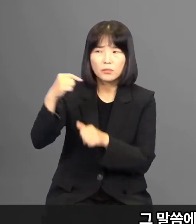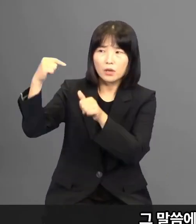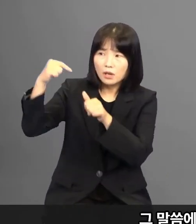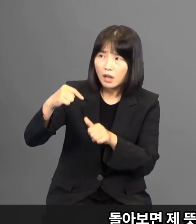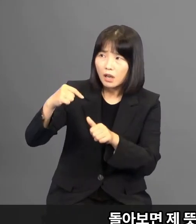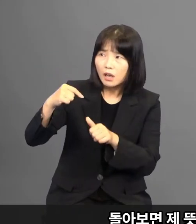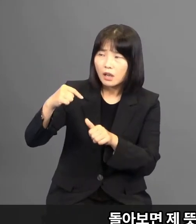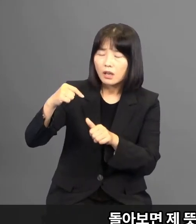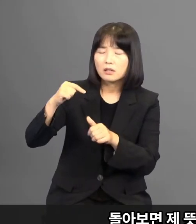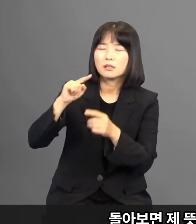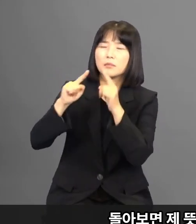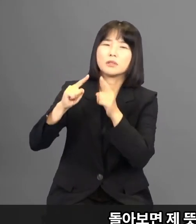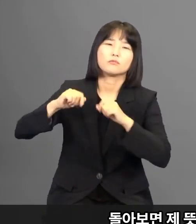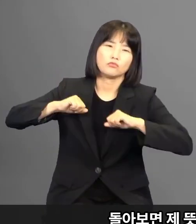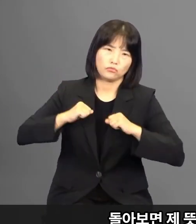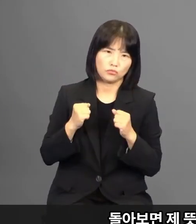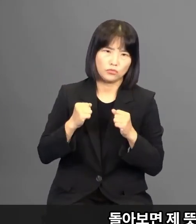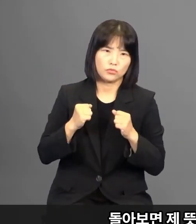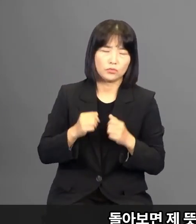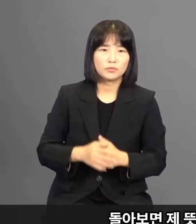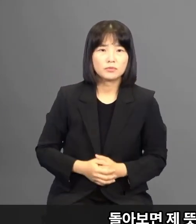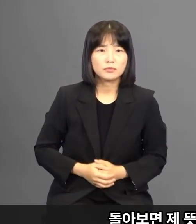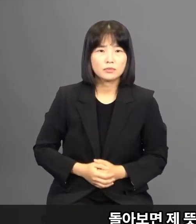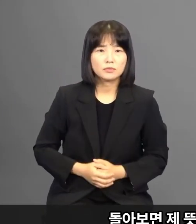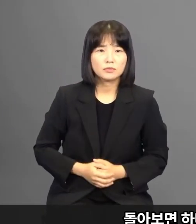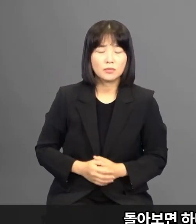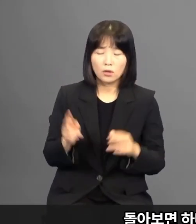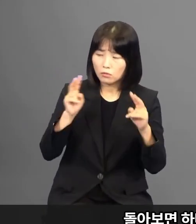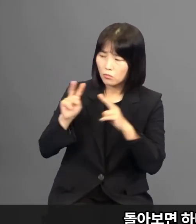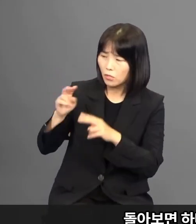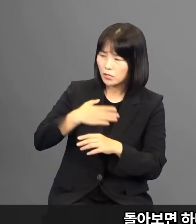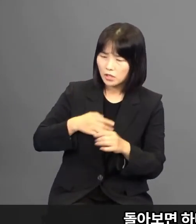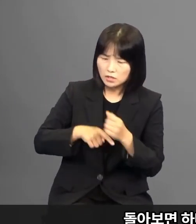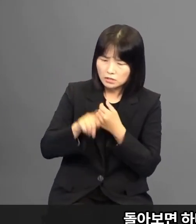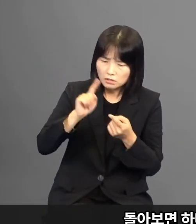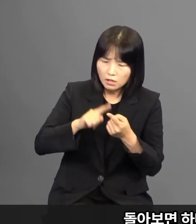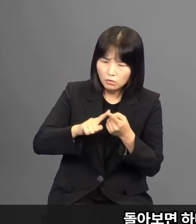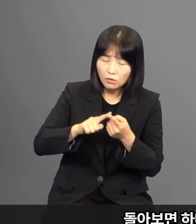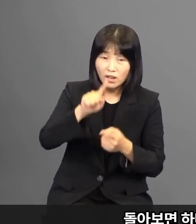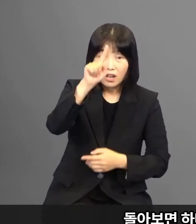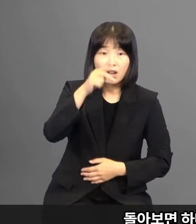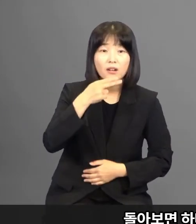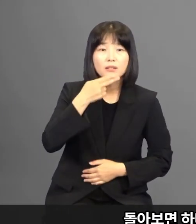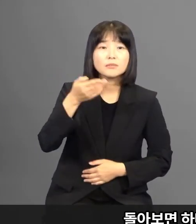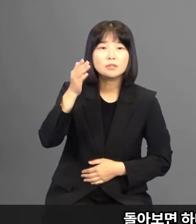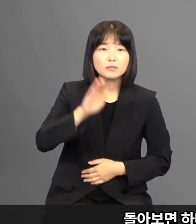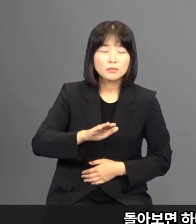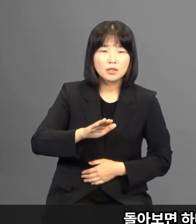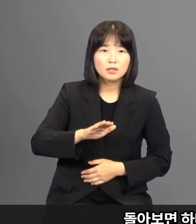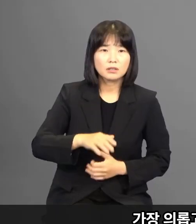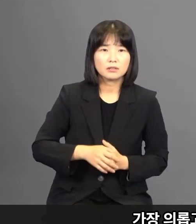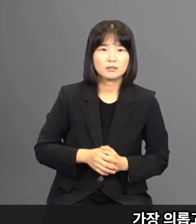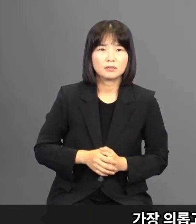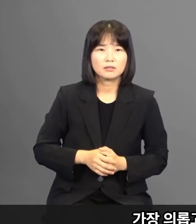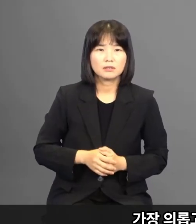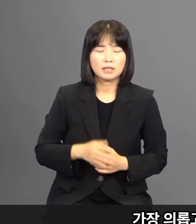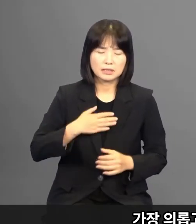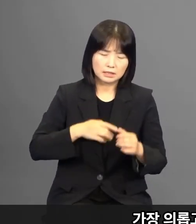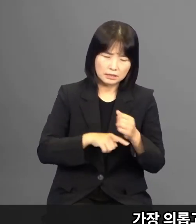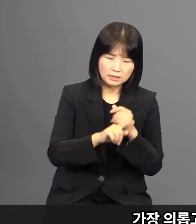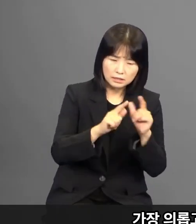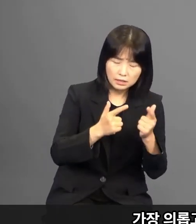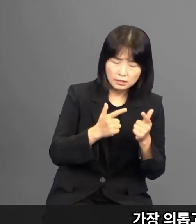순종하면 온 겁니다. 돌아보면 제 뜻대로 된 것이 하나도 없지만 돌아보면 하나님께서 제 뜻이 아니라